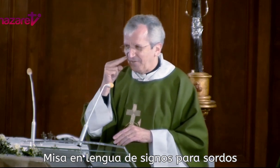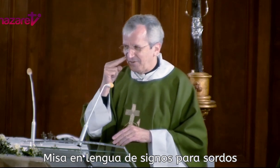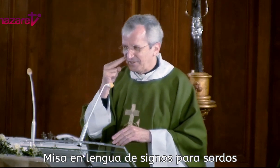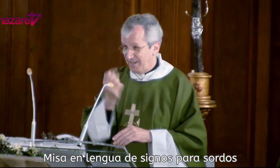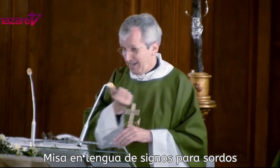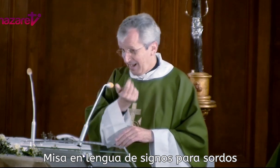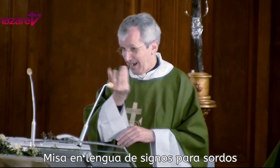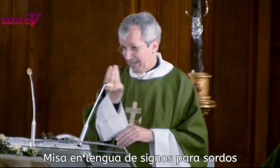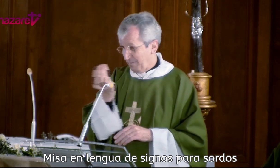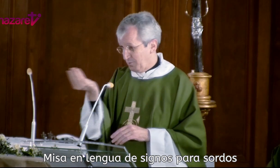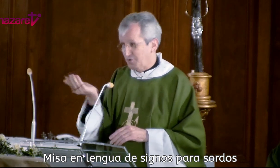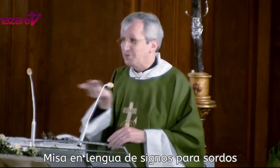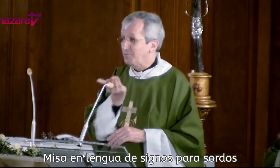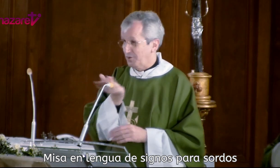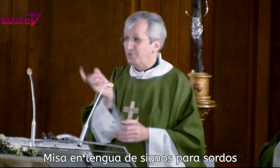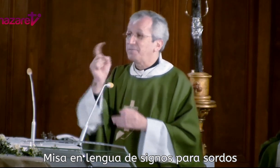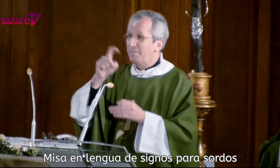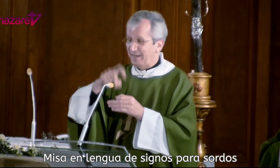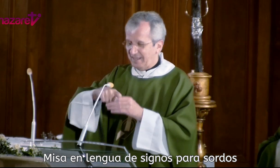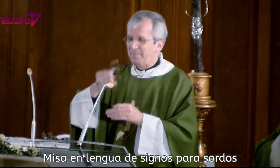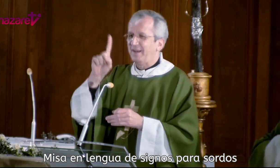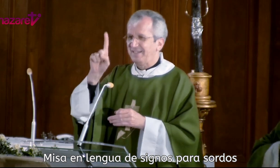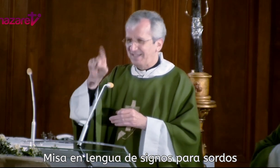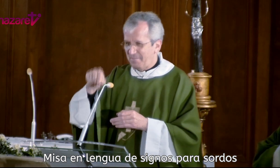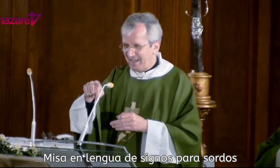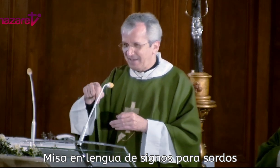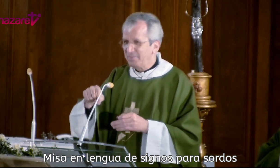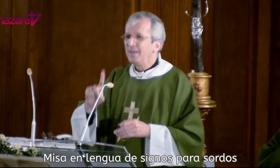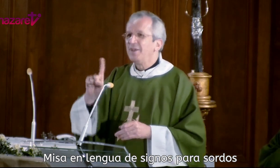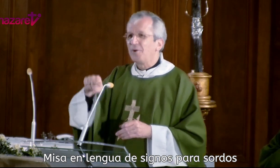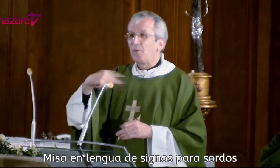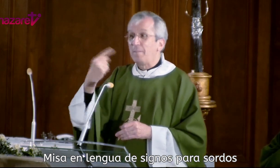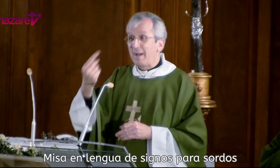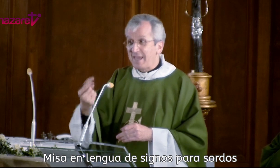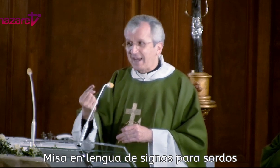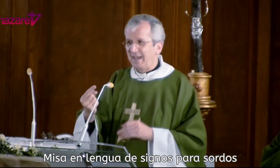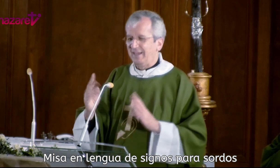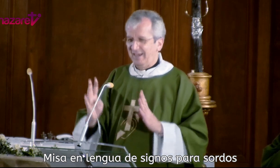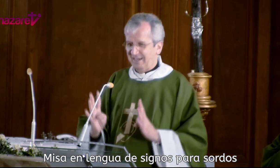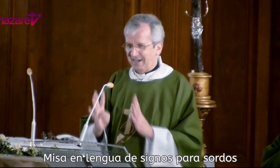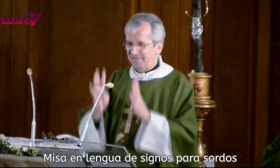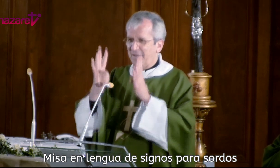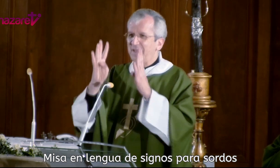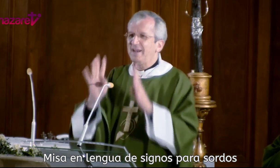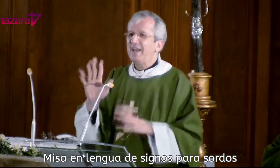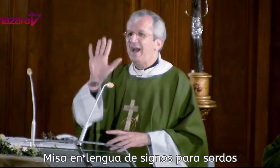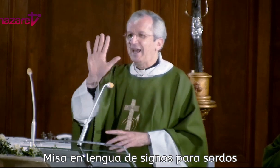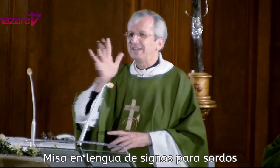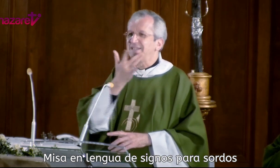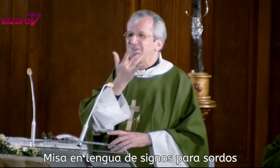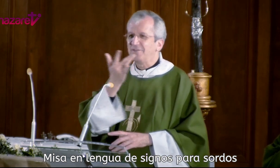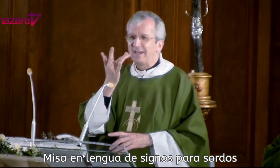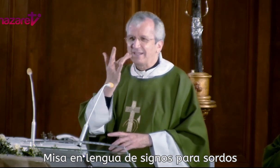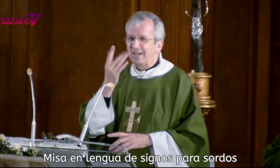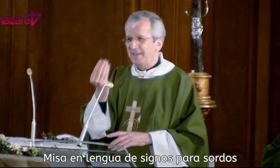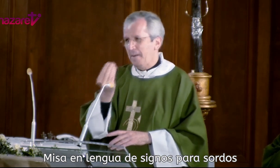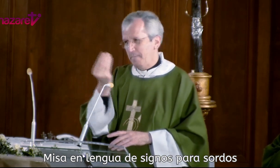Alfons, a la que muchos de vosotros participaréis también, con lo cual mañana en la Sagrada Familia a las 5 de la tarde,